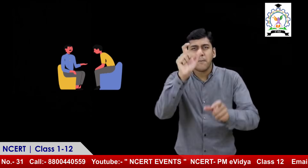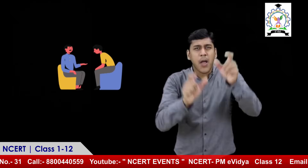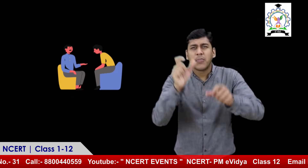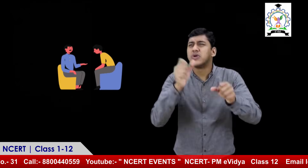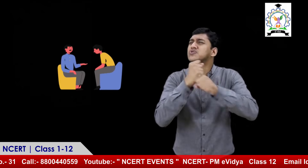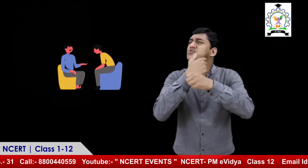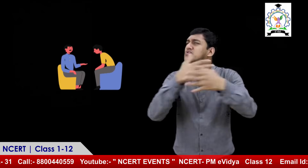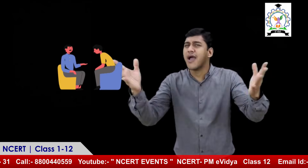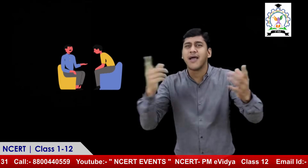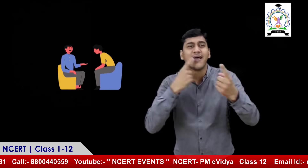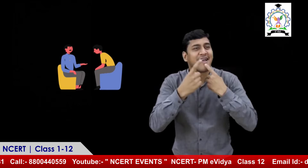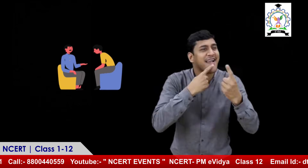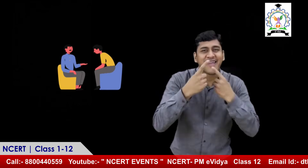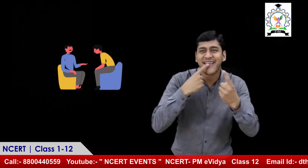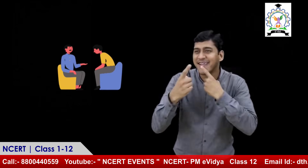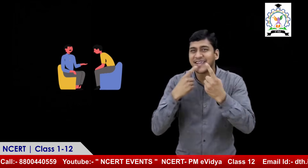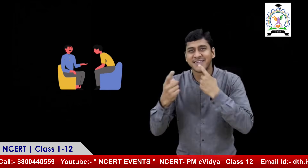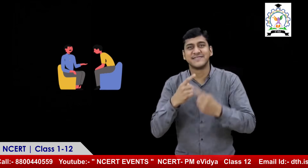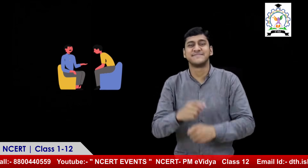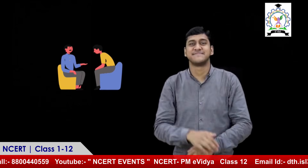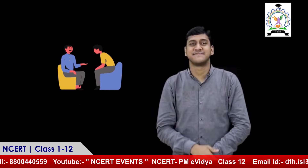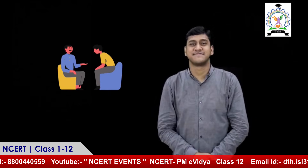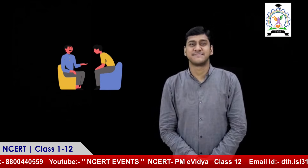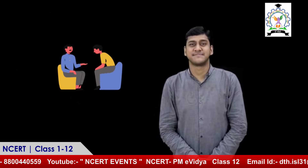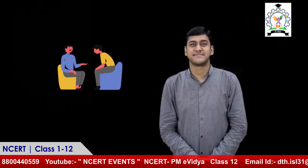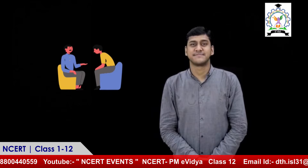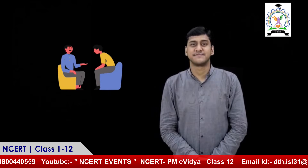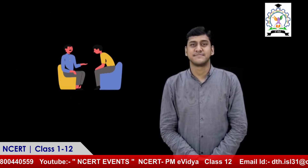सामान्य रूप से बातचीत करना, तो संकेत भी उसी प्रकार है।